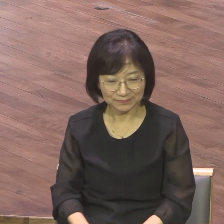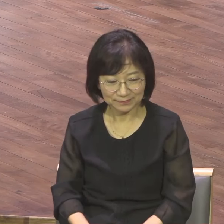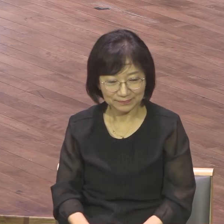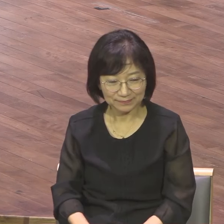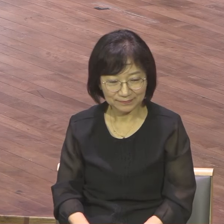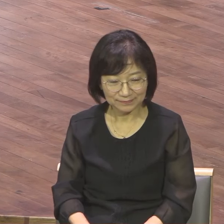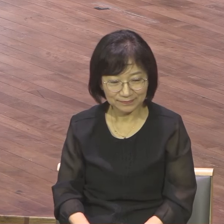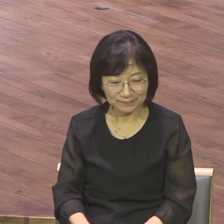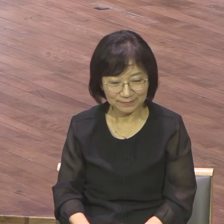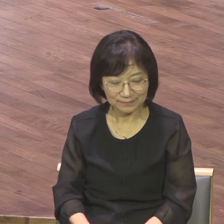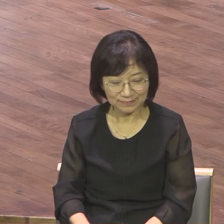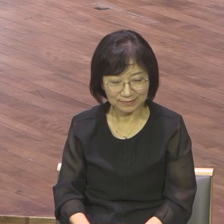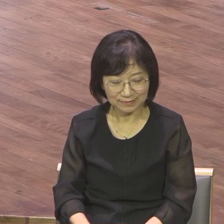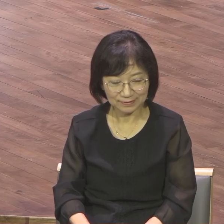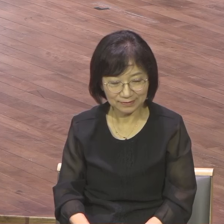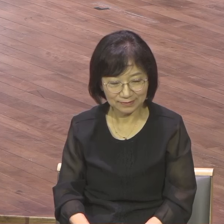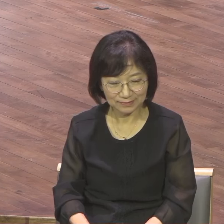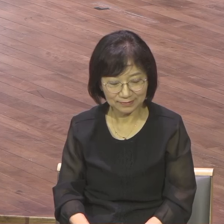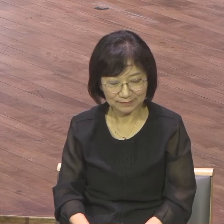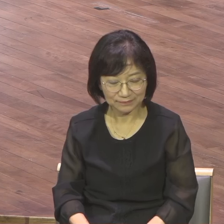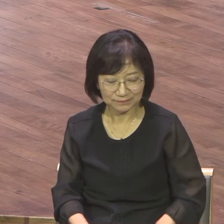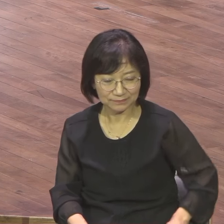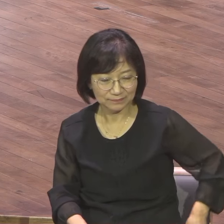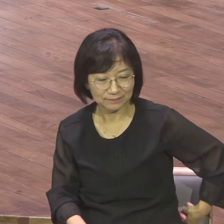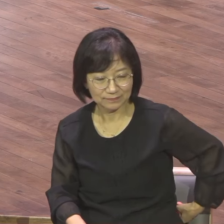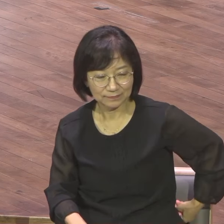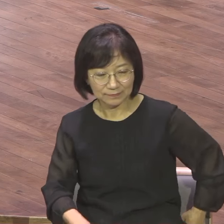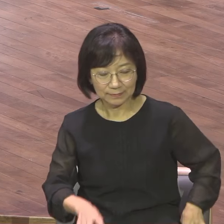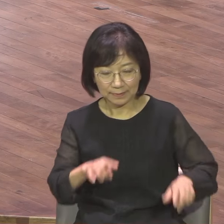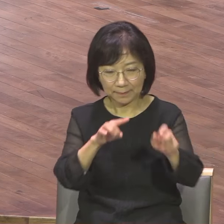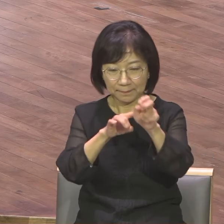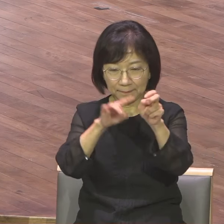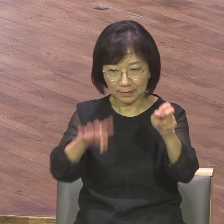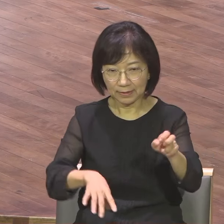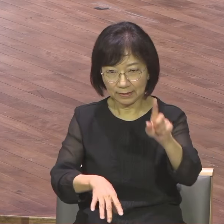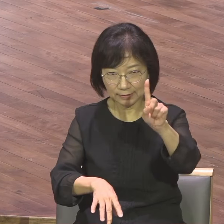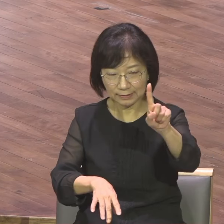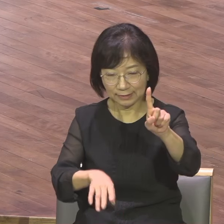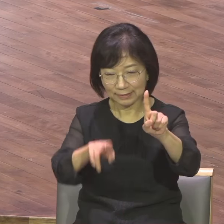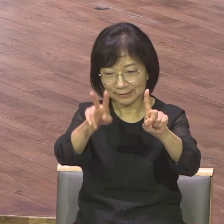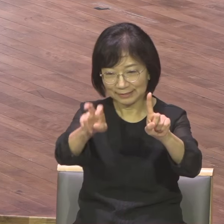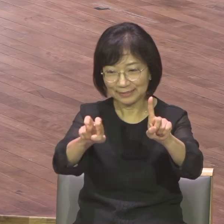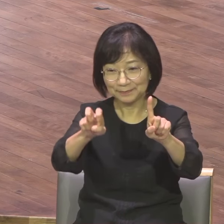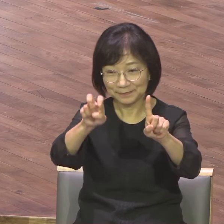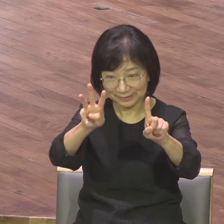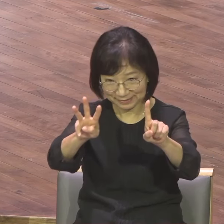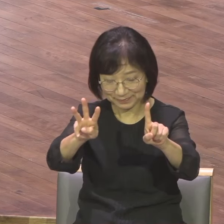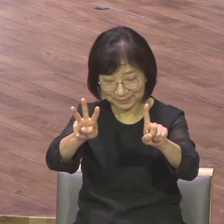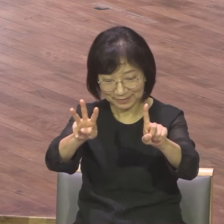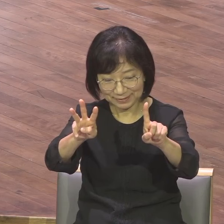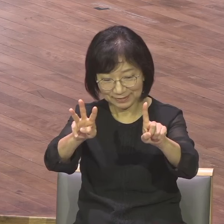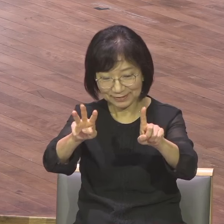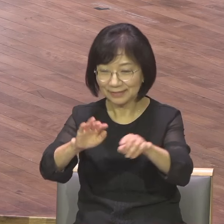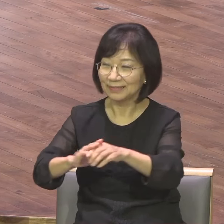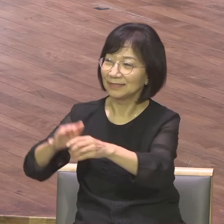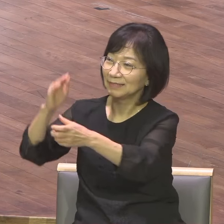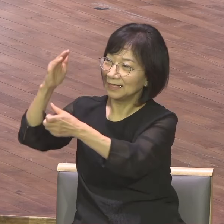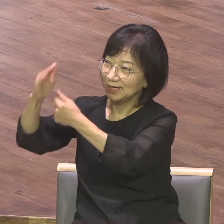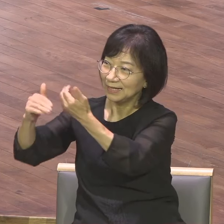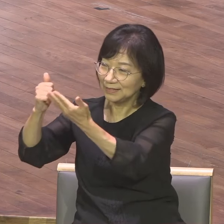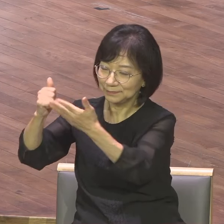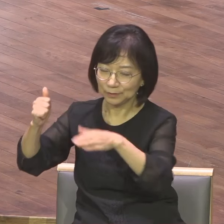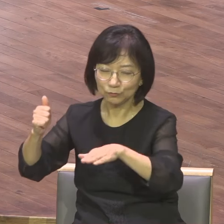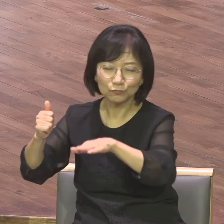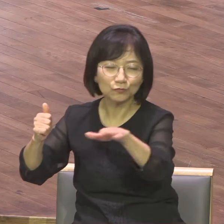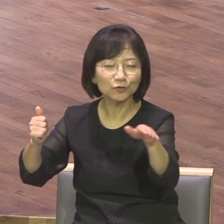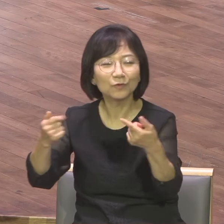예, 하나님이 나와 함께 계시다. 마태복음 1장 23절에 기록된 거, 하나님이 우리와 함께